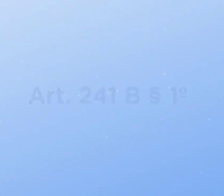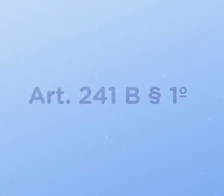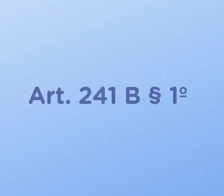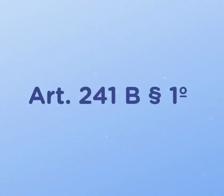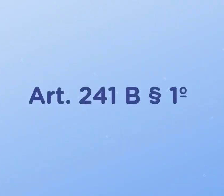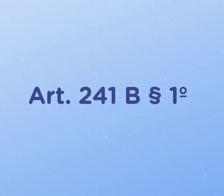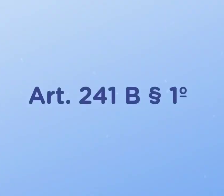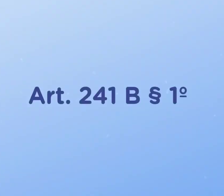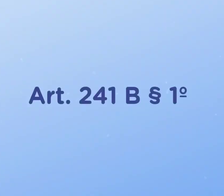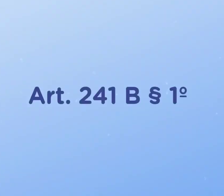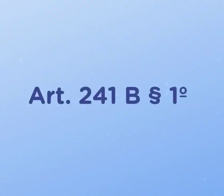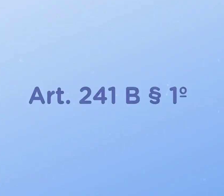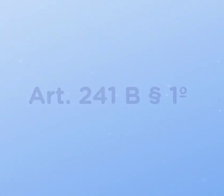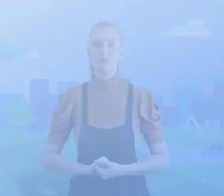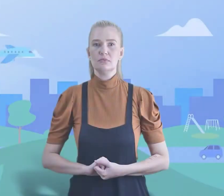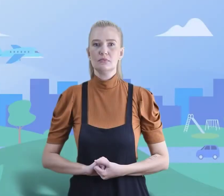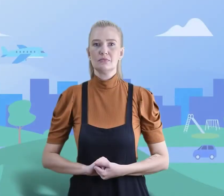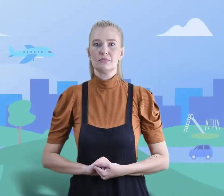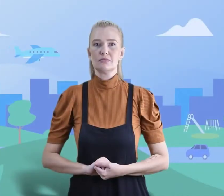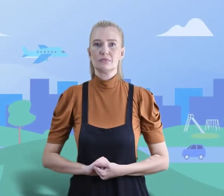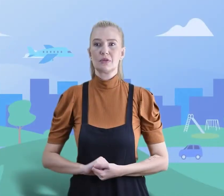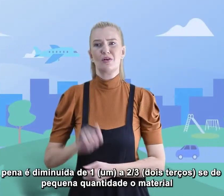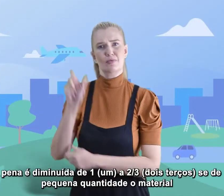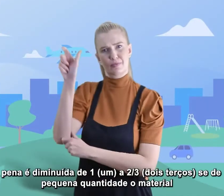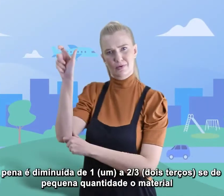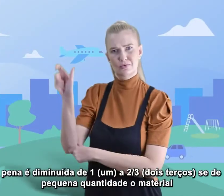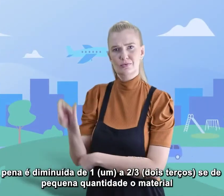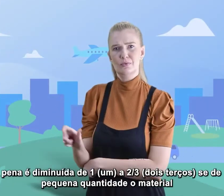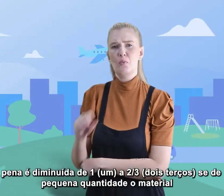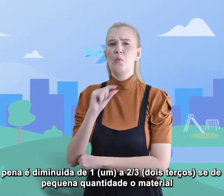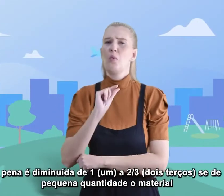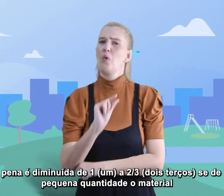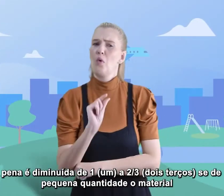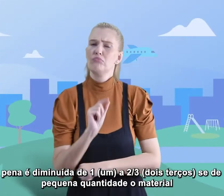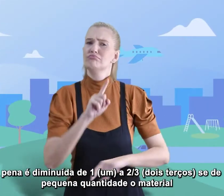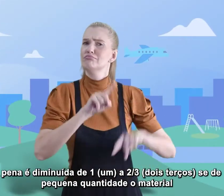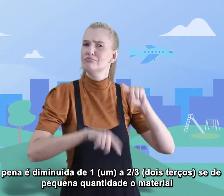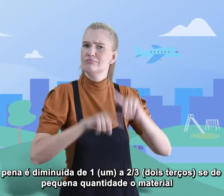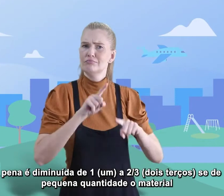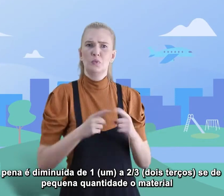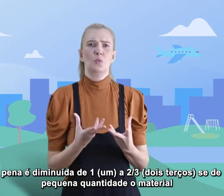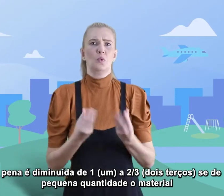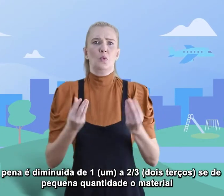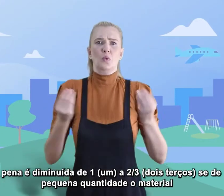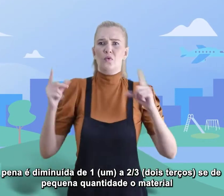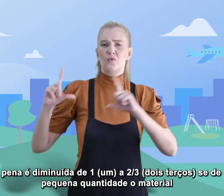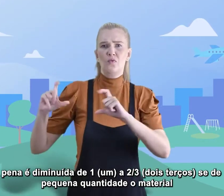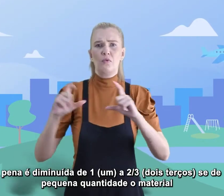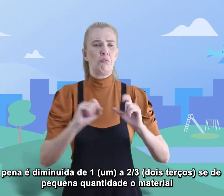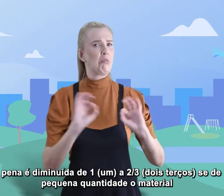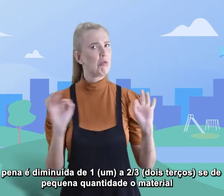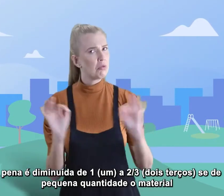Artigo 241-B, parágrafo 1º. A pena é diminuída de 1 a 2/3 se de